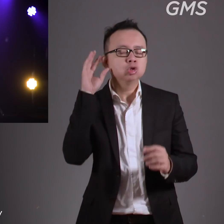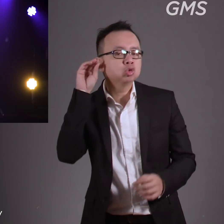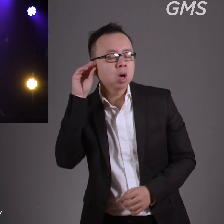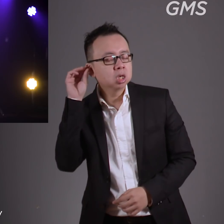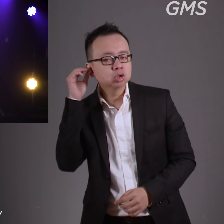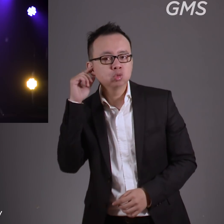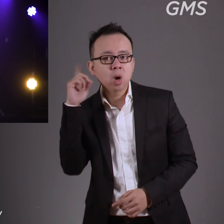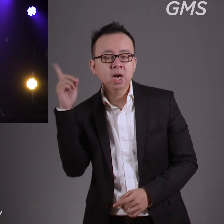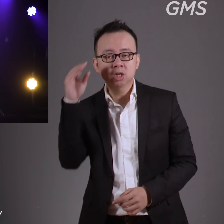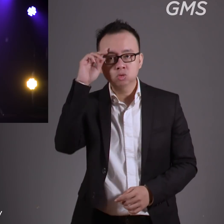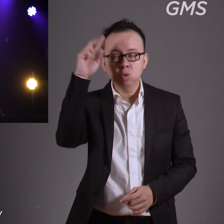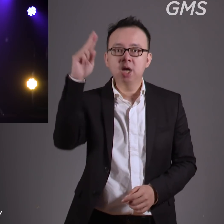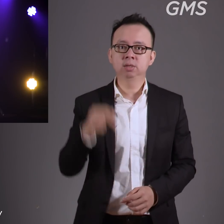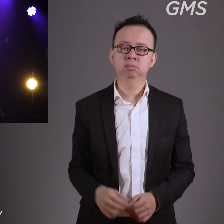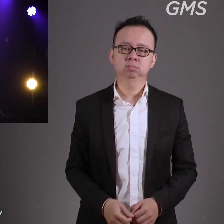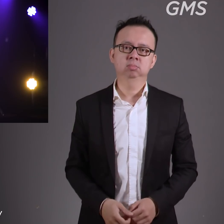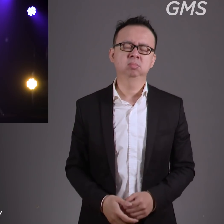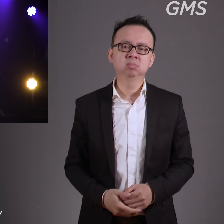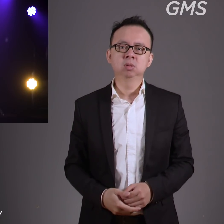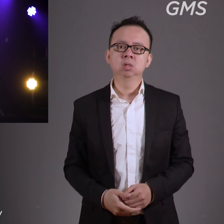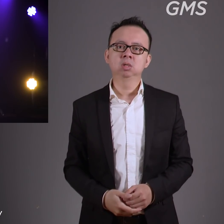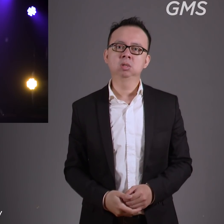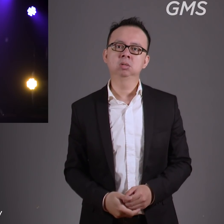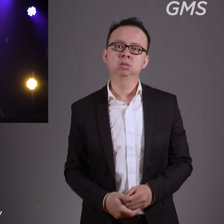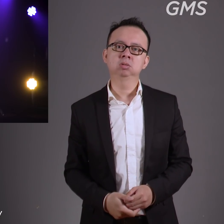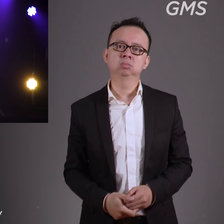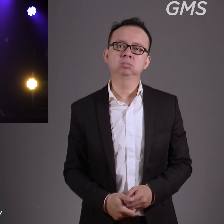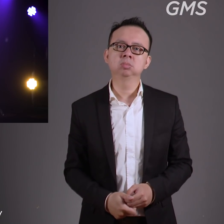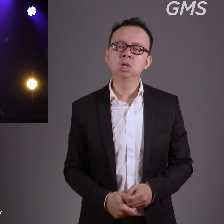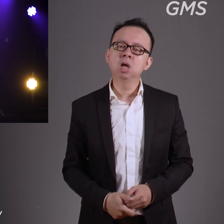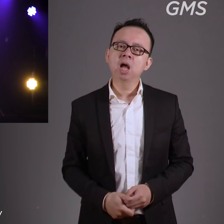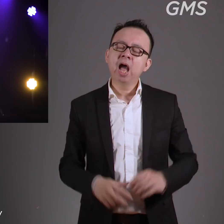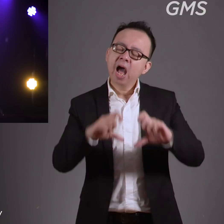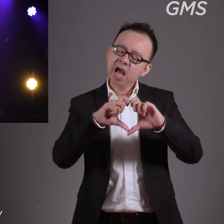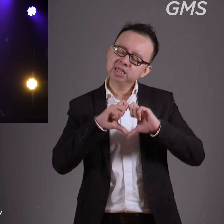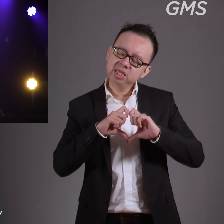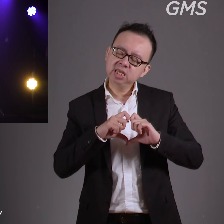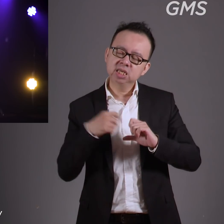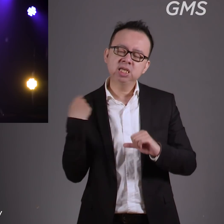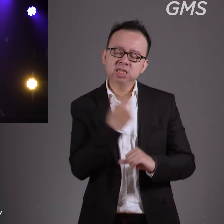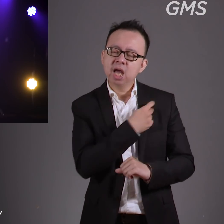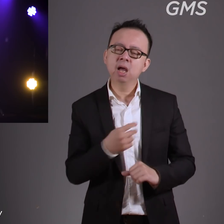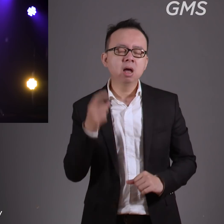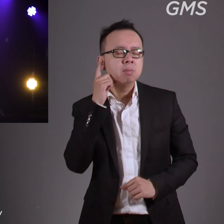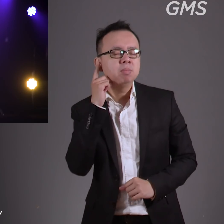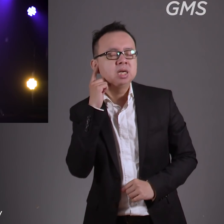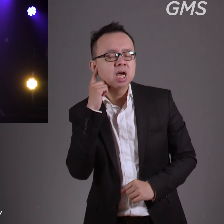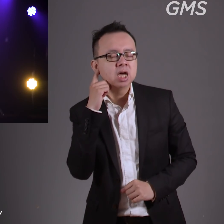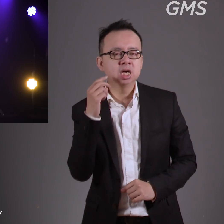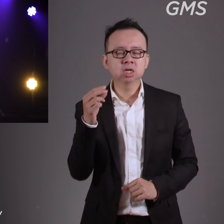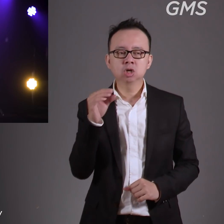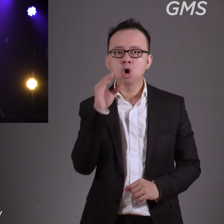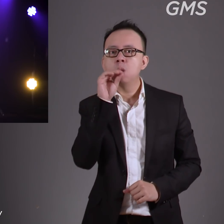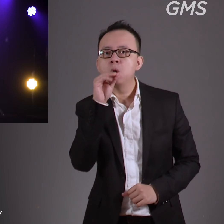secara audible, tapi saya mau melatih suara hati saya. Suara sepoi-sepoi basah itu bisa menyelamatkan keluarga saya daripada